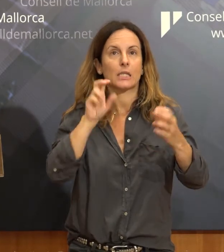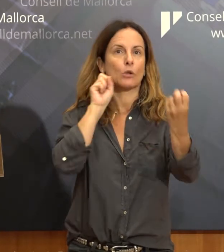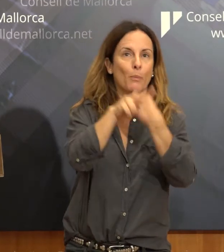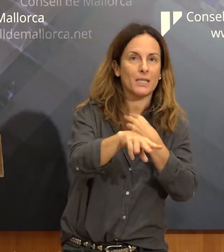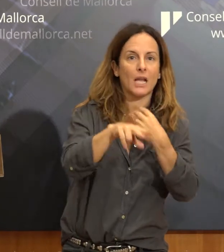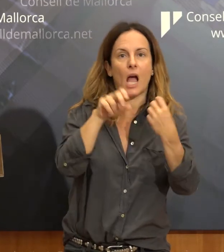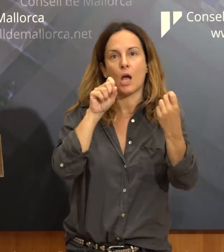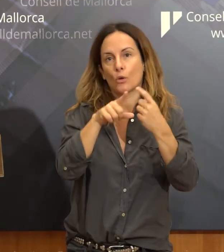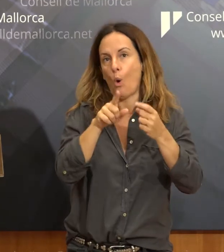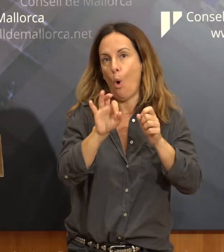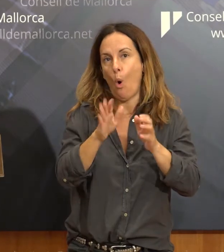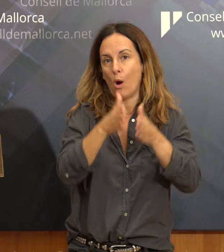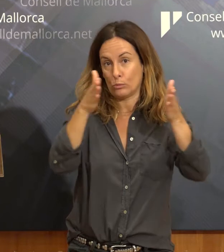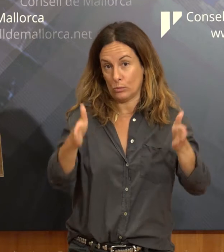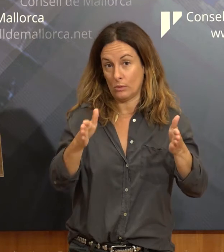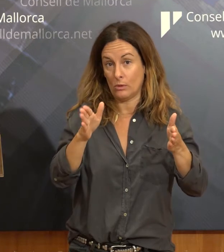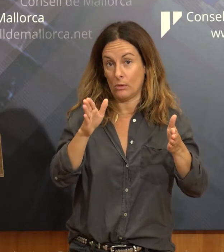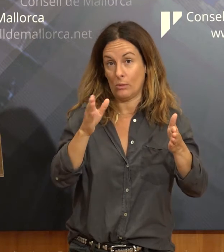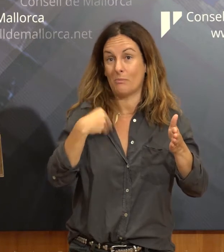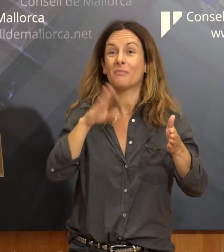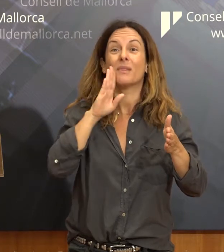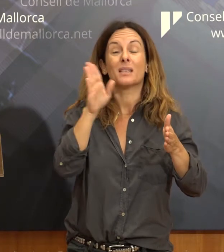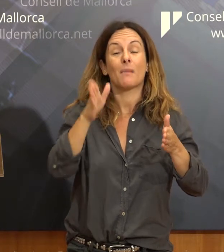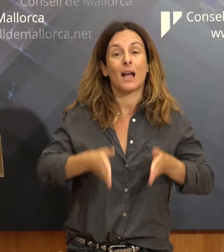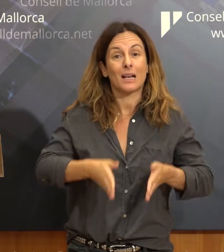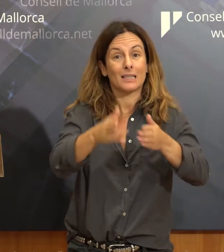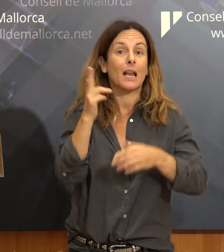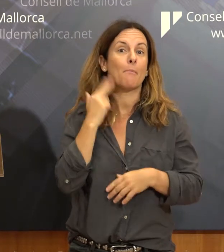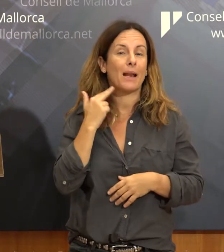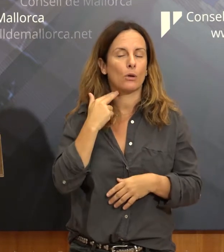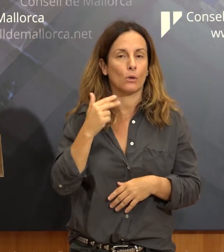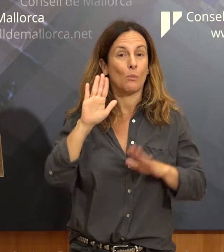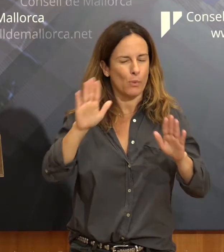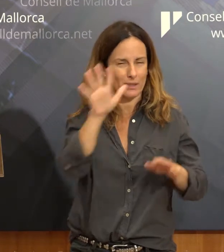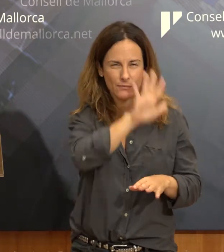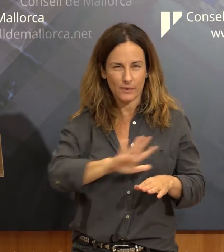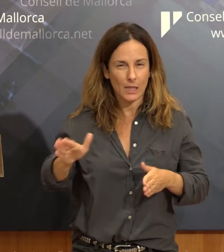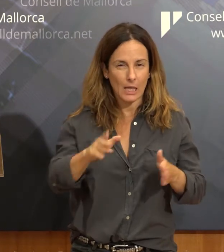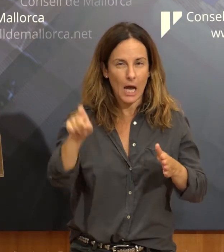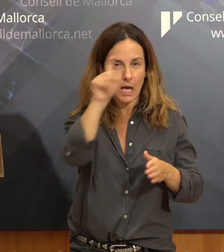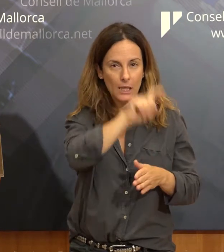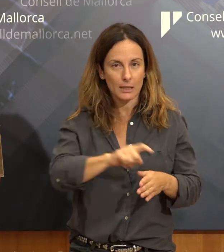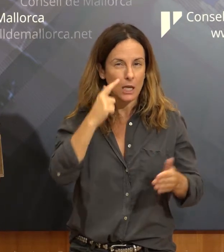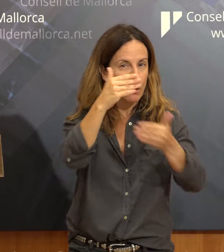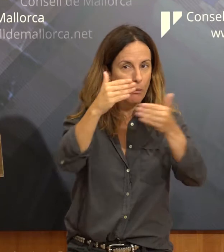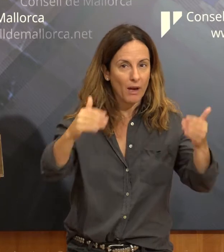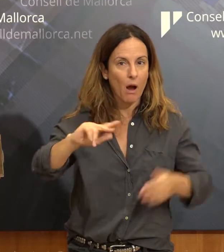o un desdoblament com és la carretera de Manacor, és la segona amb més tràfic de tota Silla de